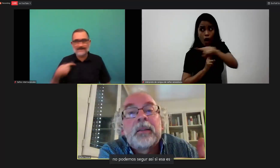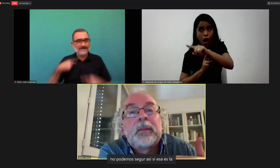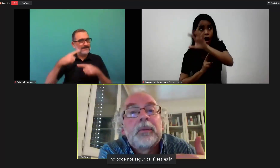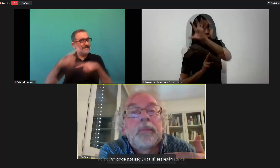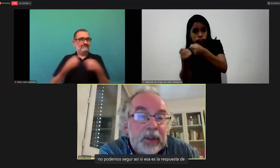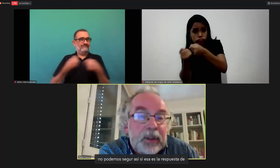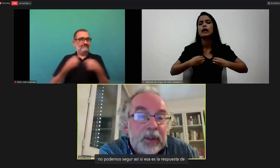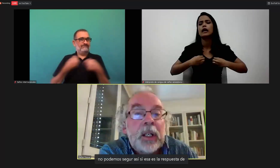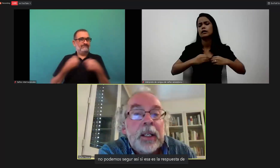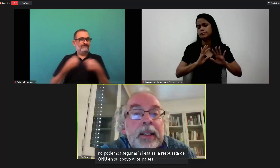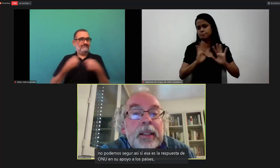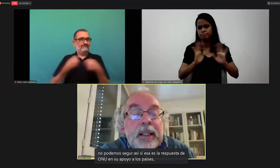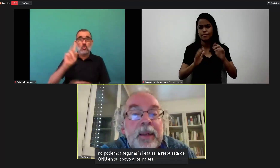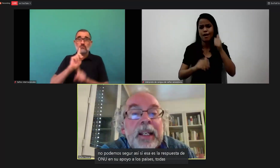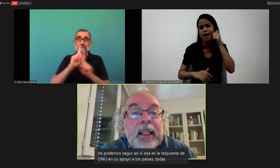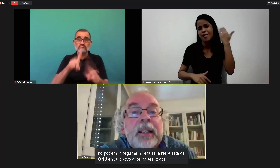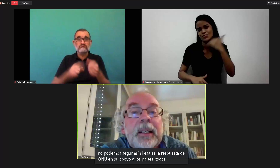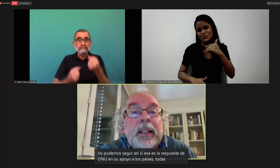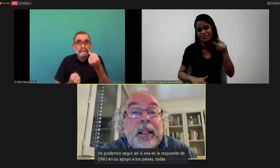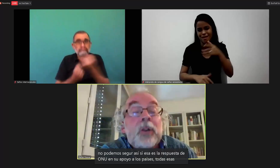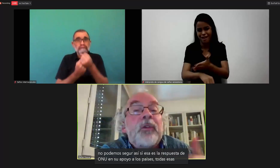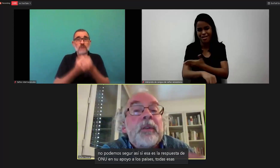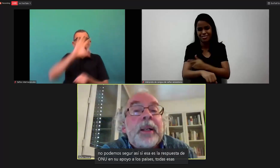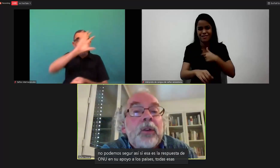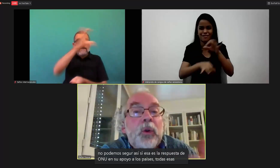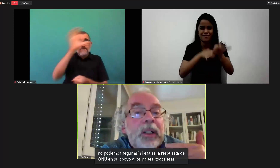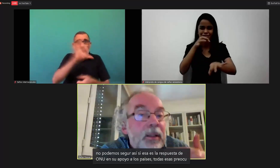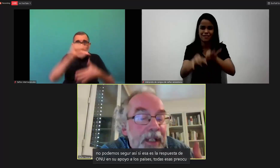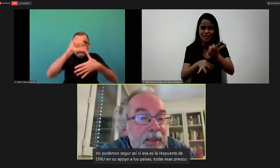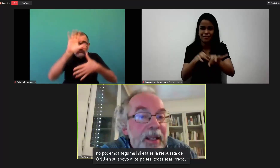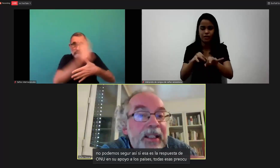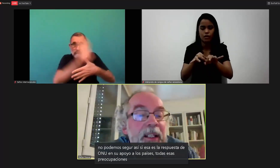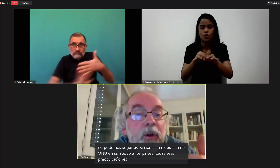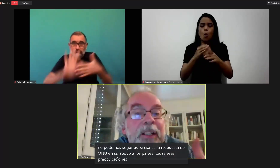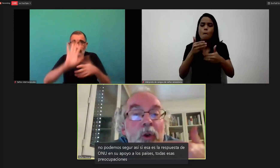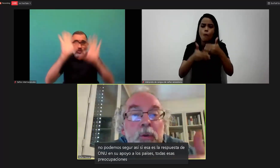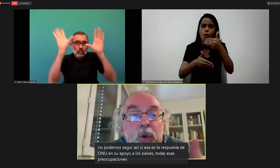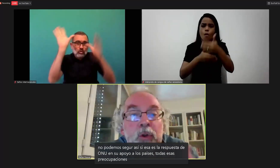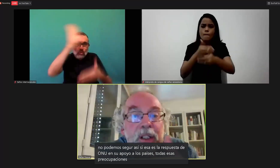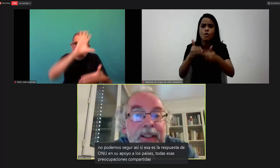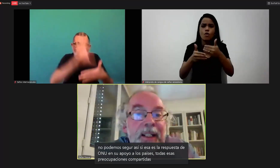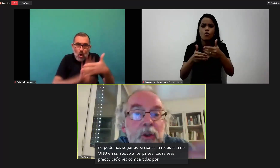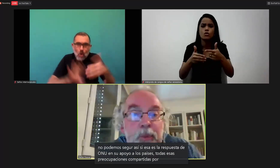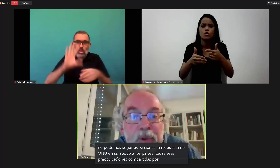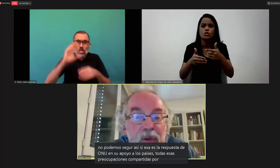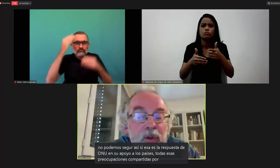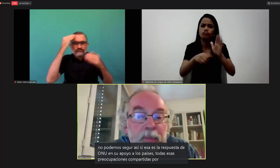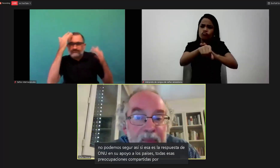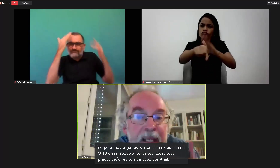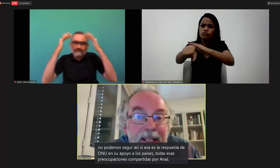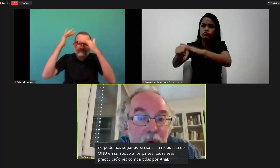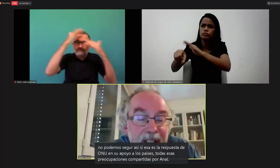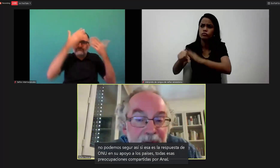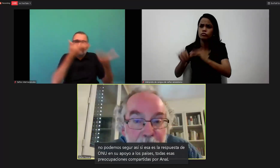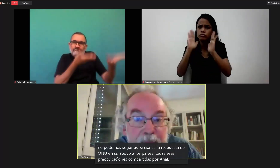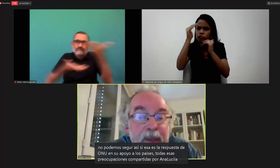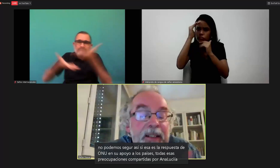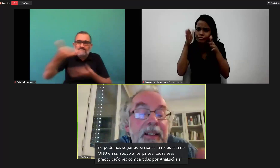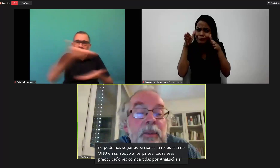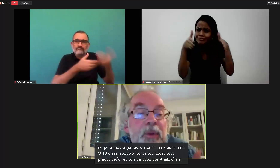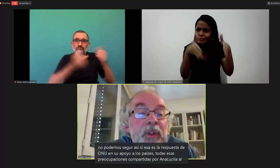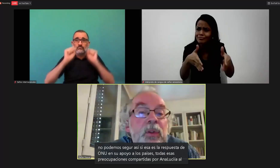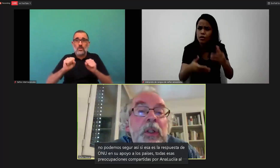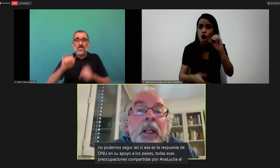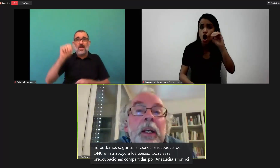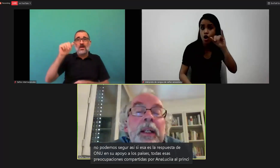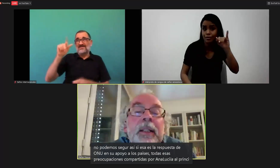países, en principio se van a ir reconfirmando, ¿no? Por lo cual, una llamada de atención a todo el mundo que esté en esos procesos. La OIT forma